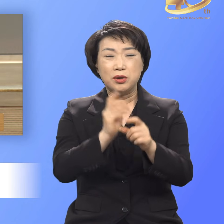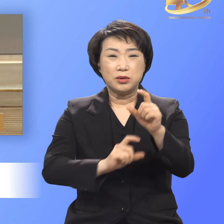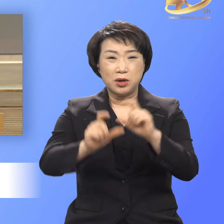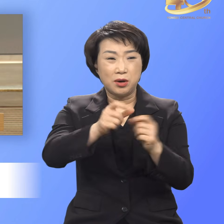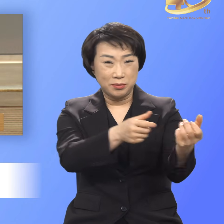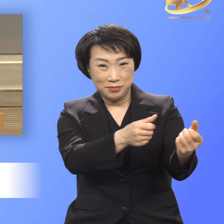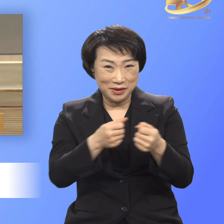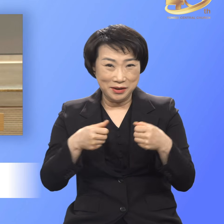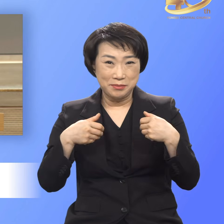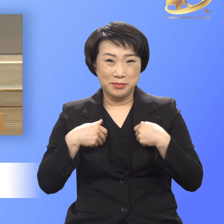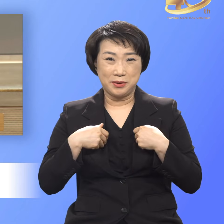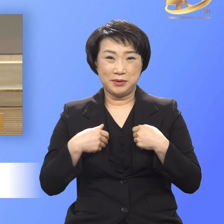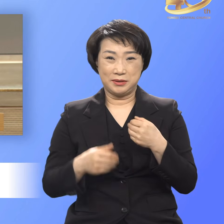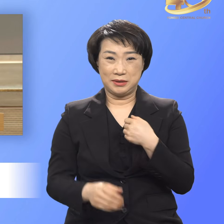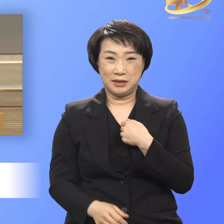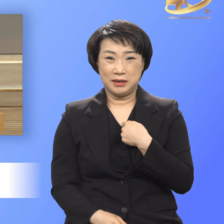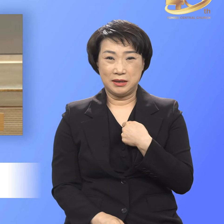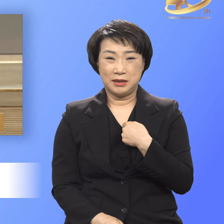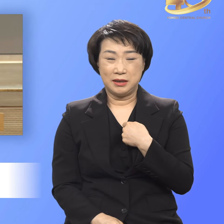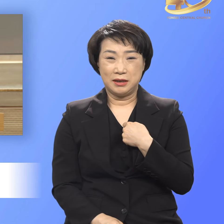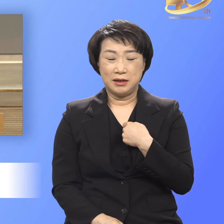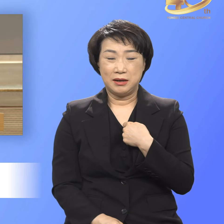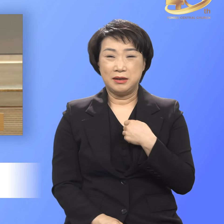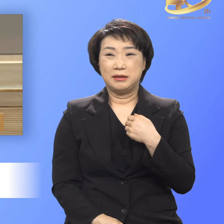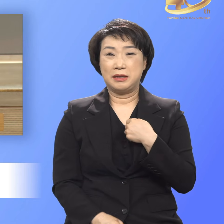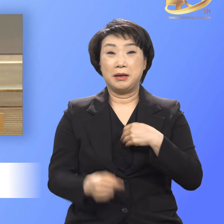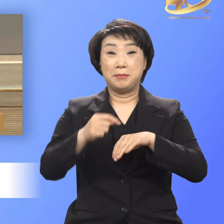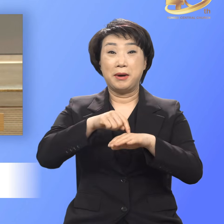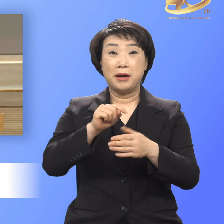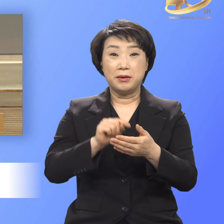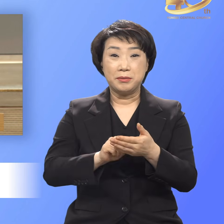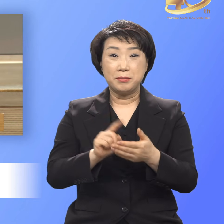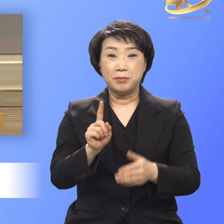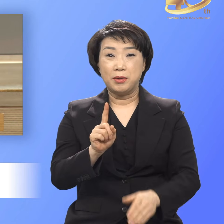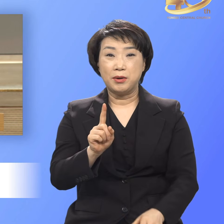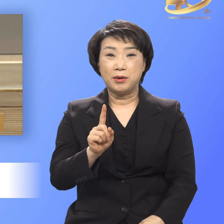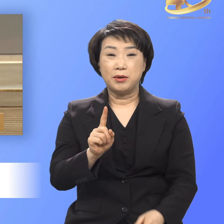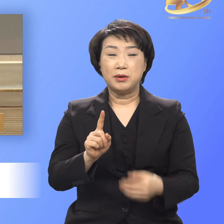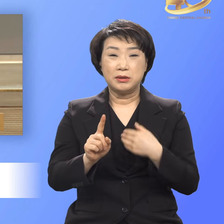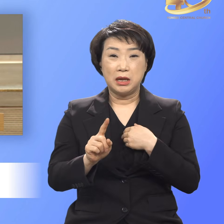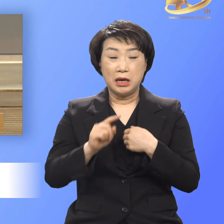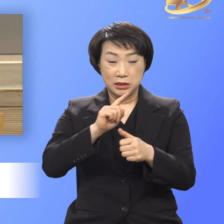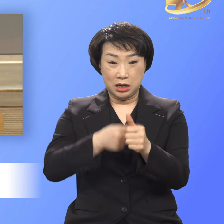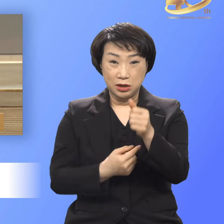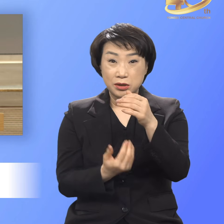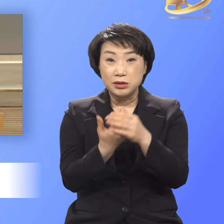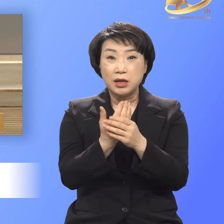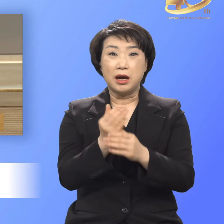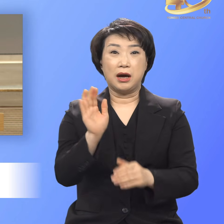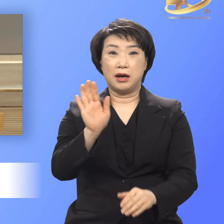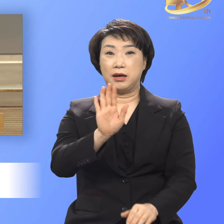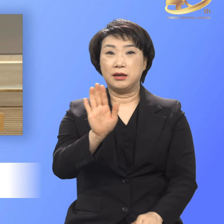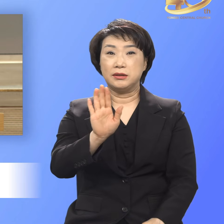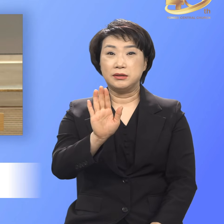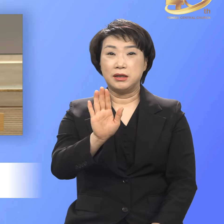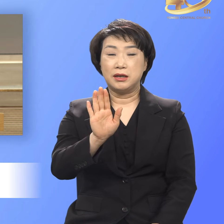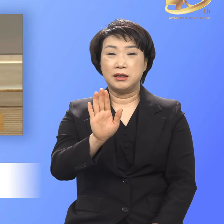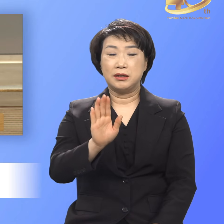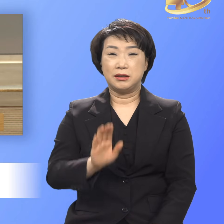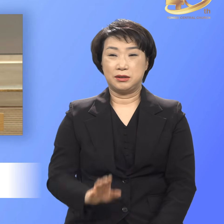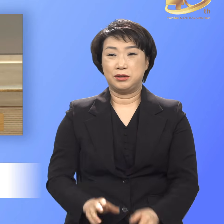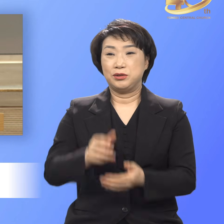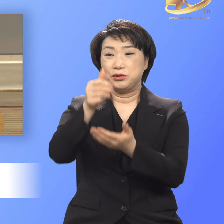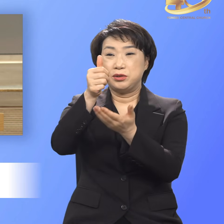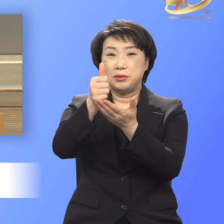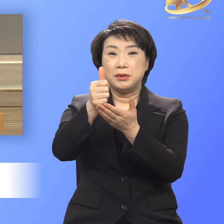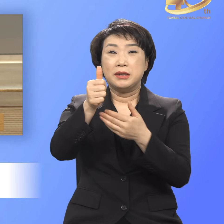앞당겨야 했어요. 이런 마음도 내게서 생산된 게 아니에요.